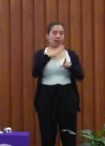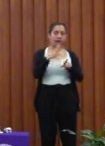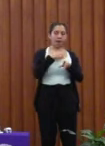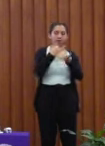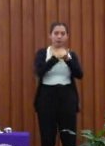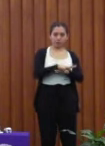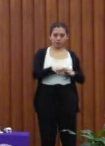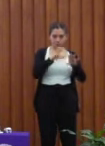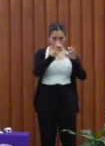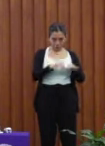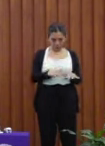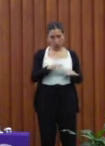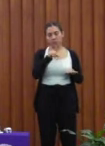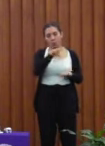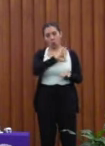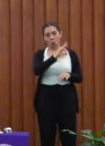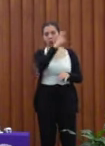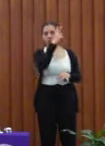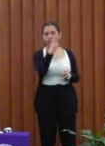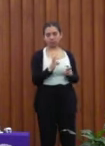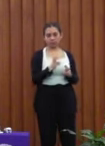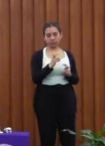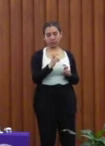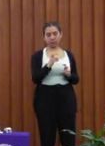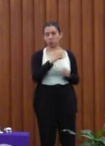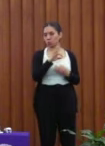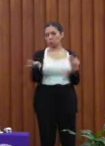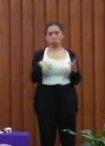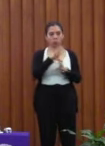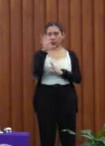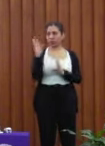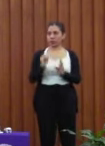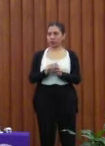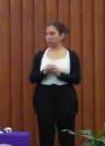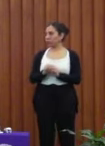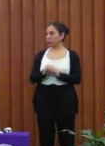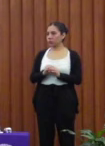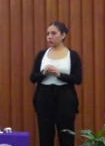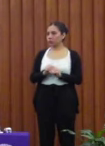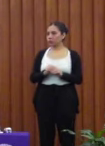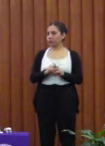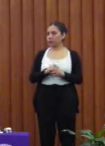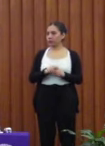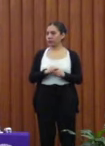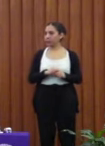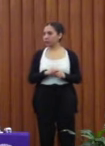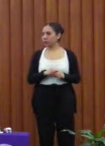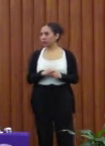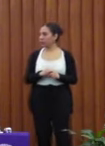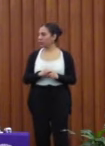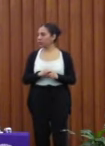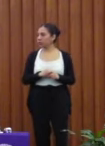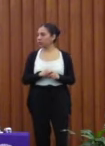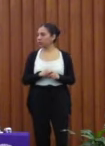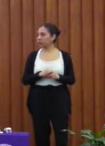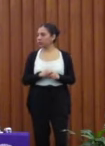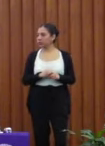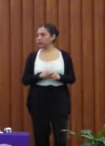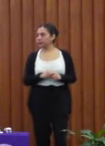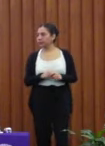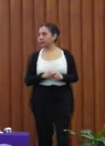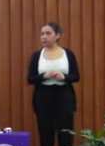letras.org.mx, ahí van a poder bajar todo el informe completo y todas las, van a estar ahí todas las cifras a partir del día de